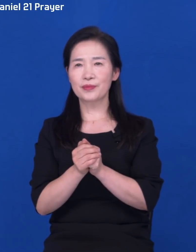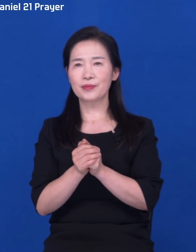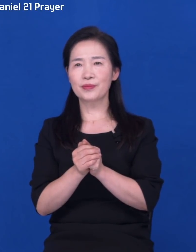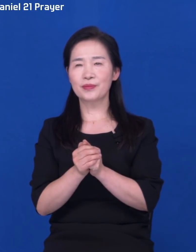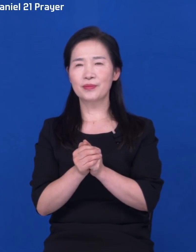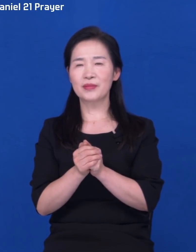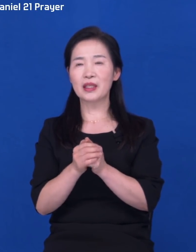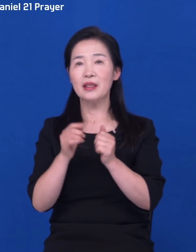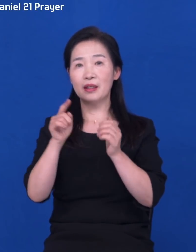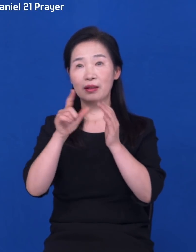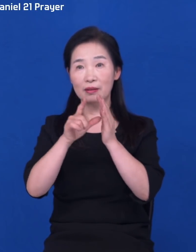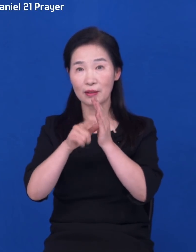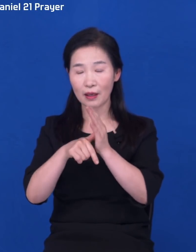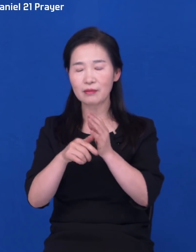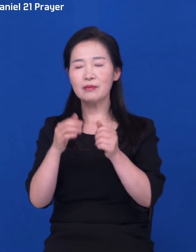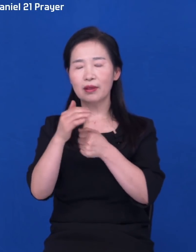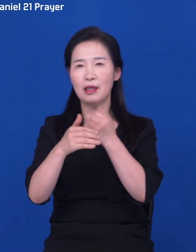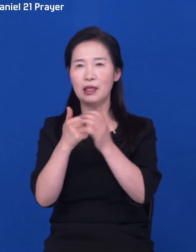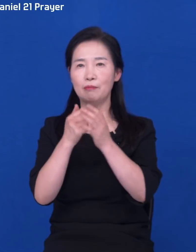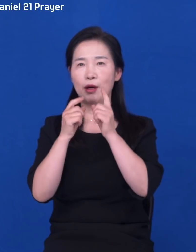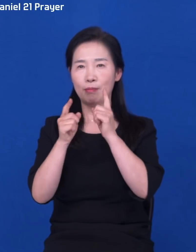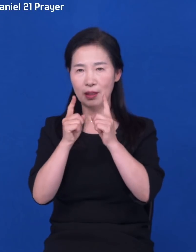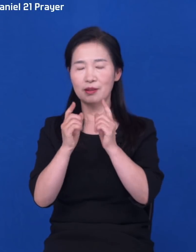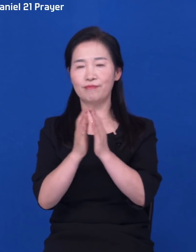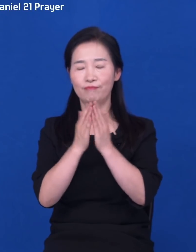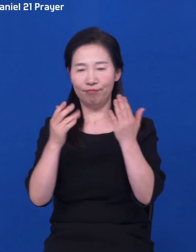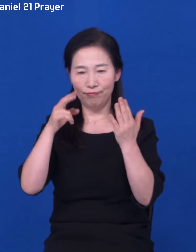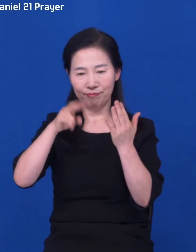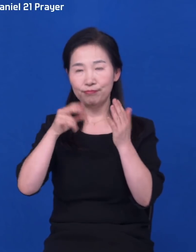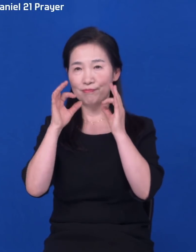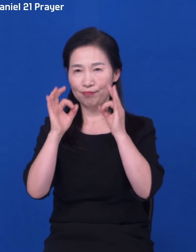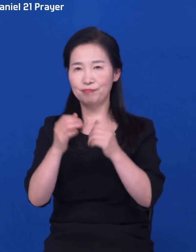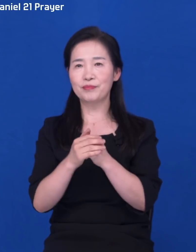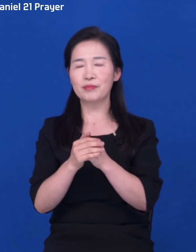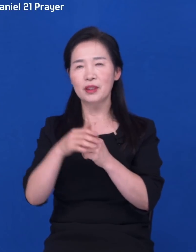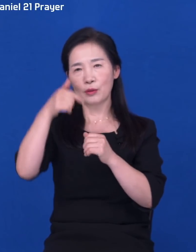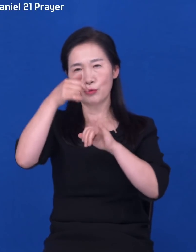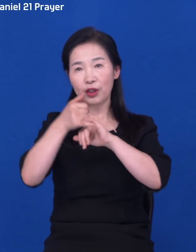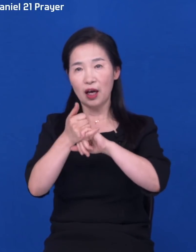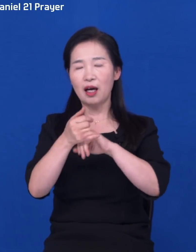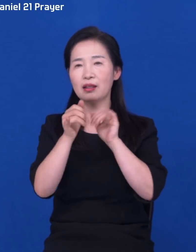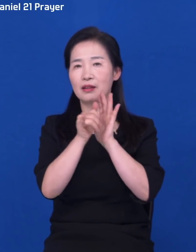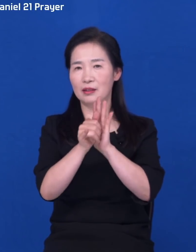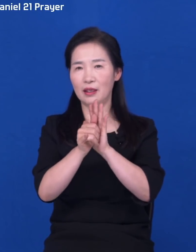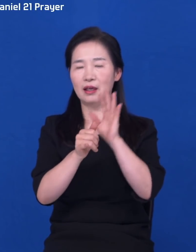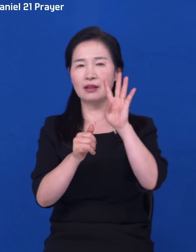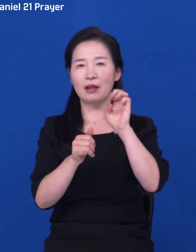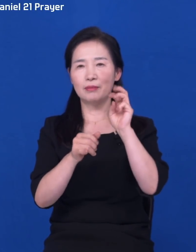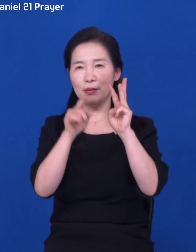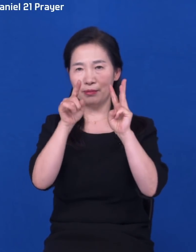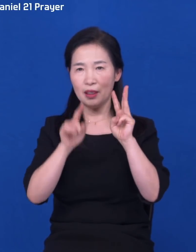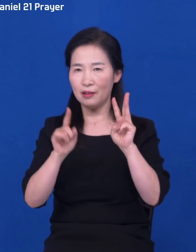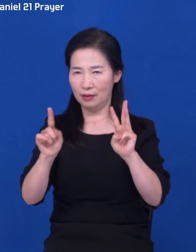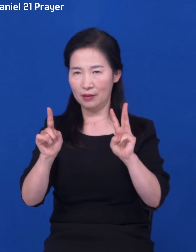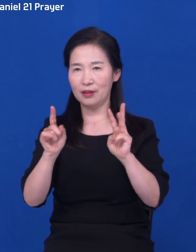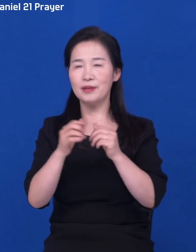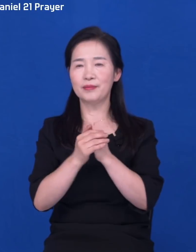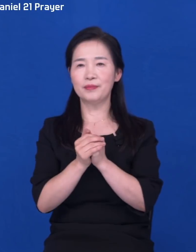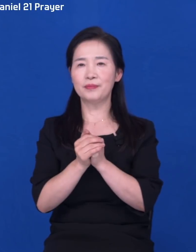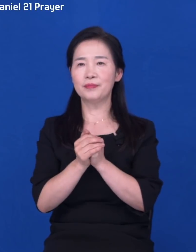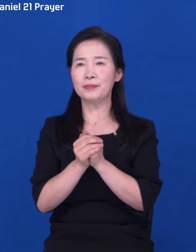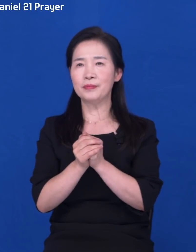이 시간에는 하나님의 말씀을 보겠습니다. 구약 이사야 43장 1절